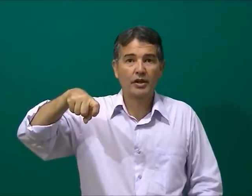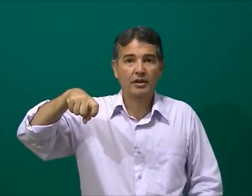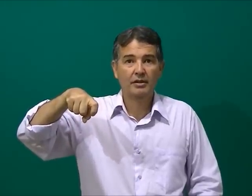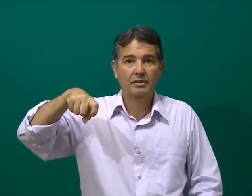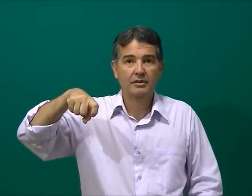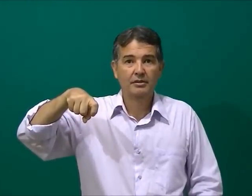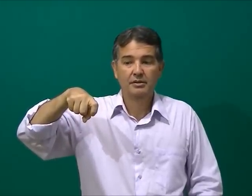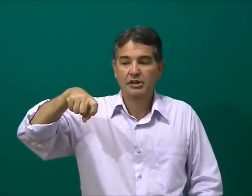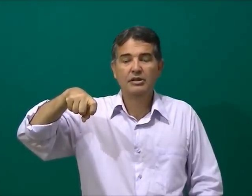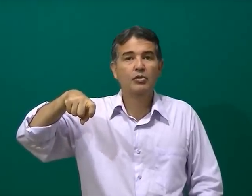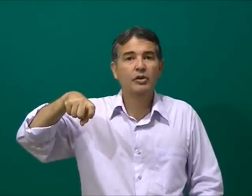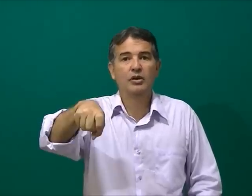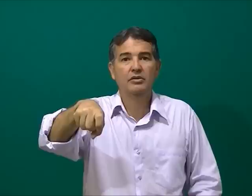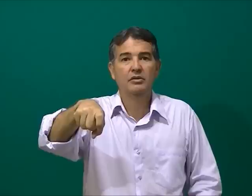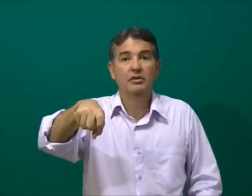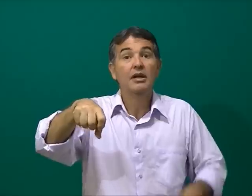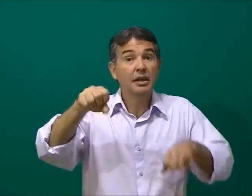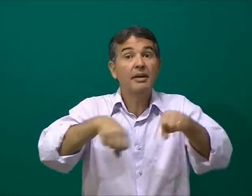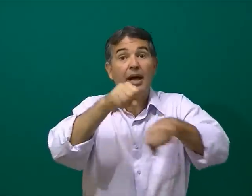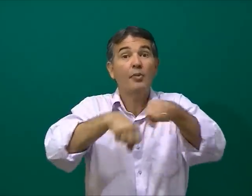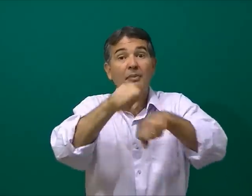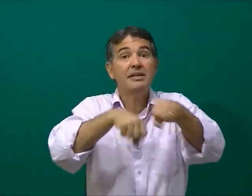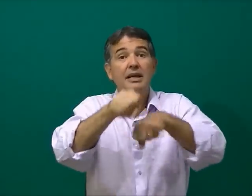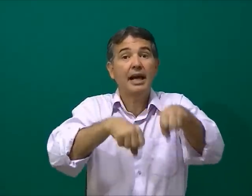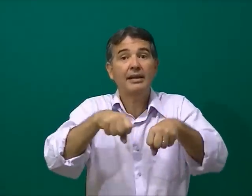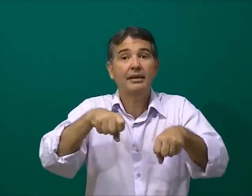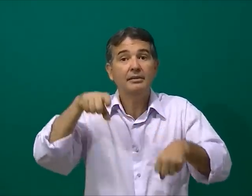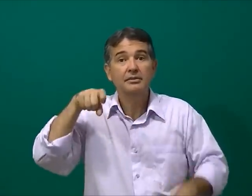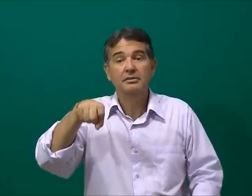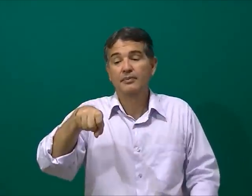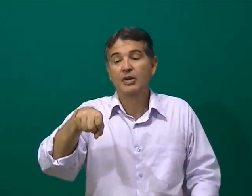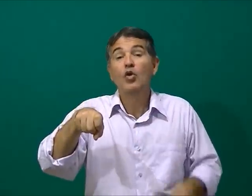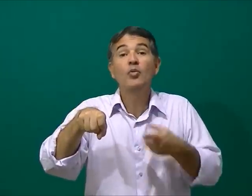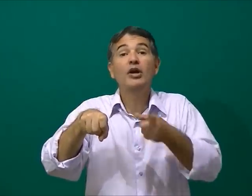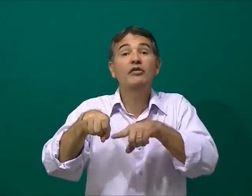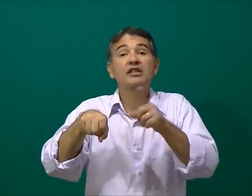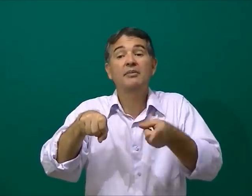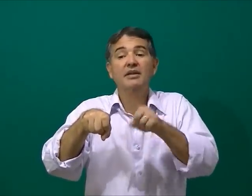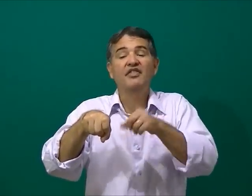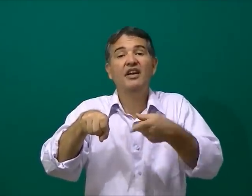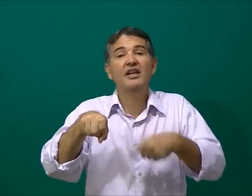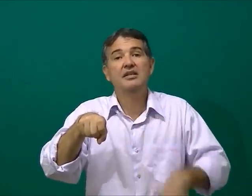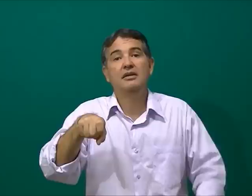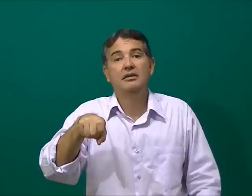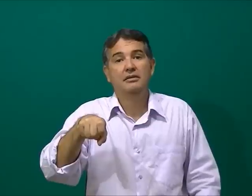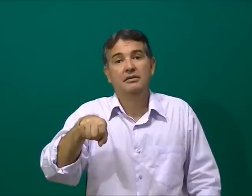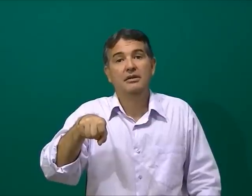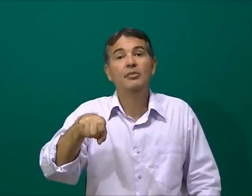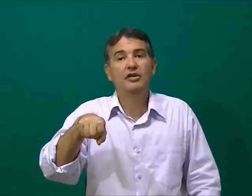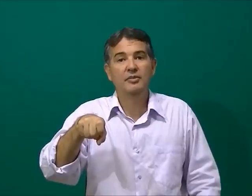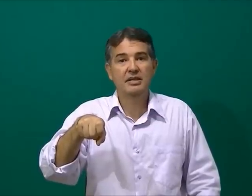roda? Então, moto. Também é para a bicicleta. Como é que eu vou saber a diferença da moto e